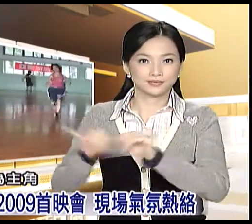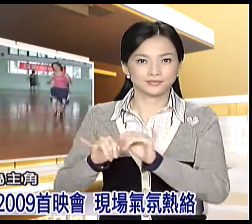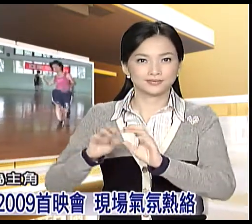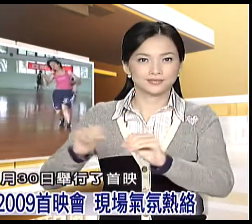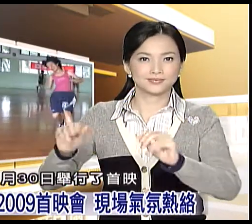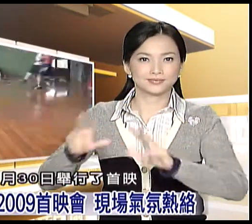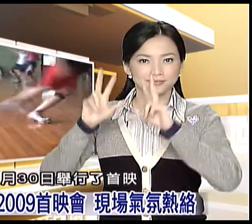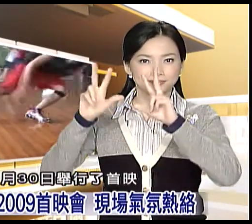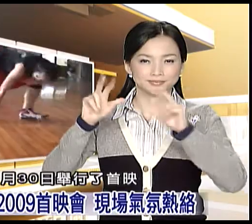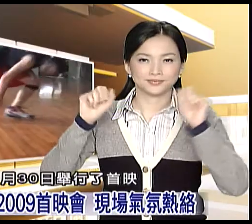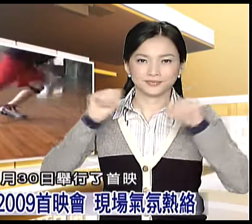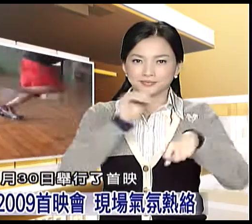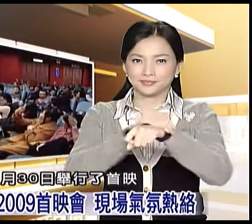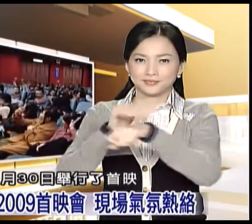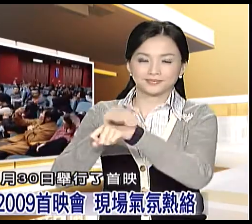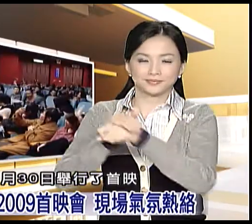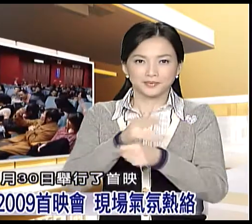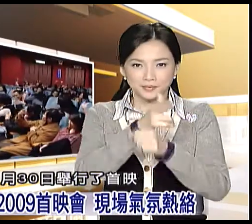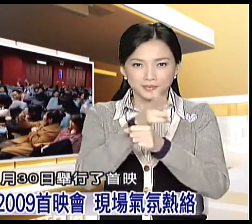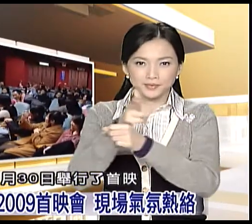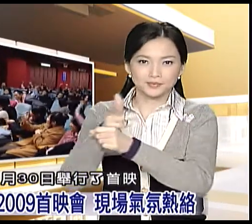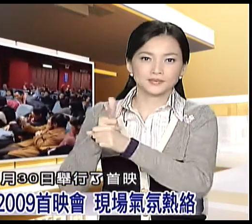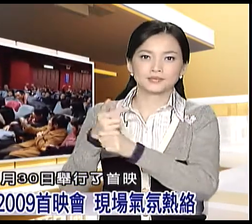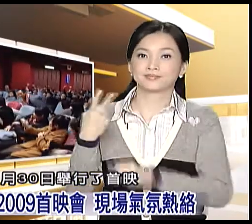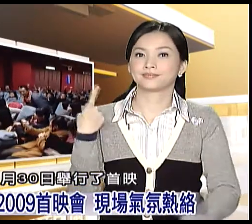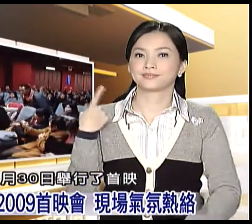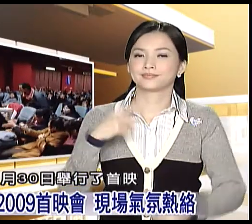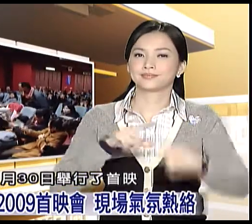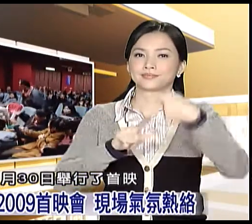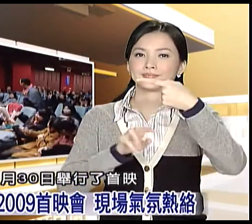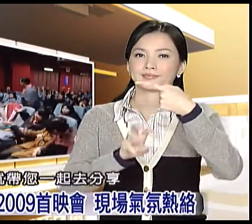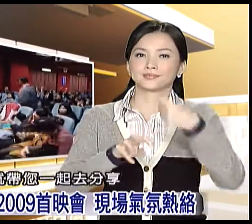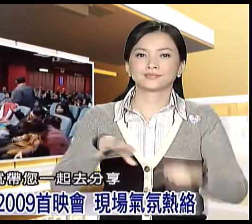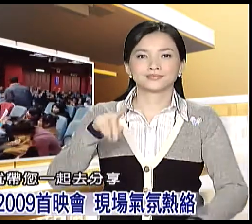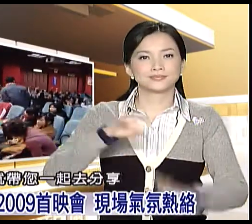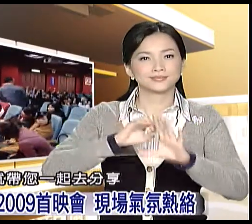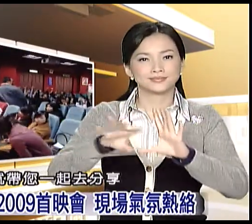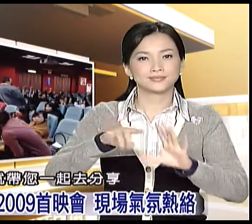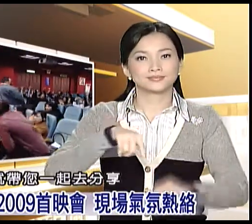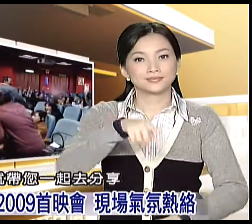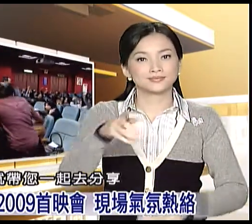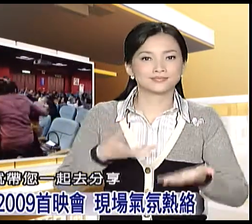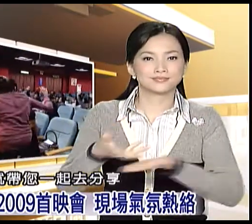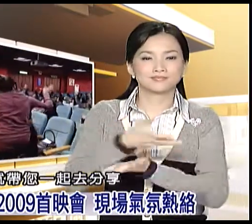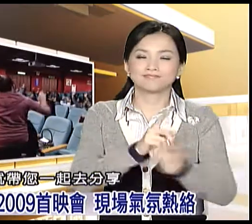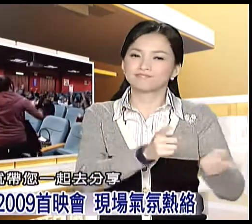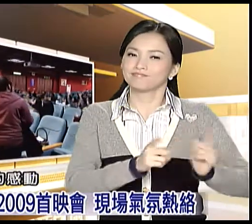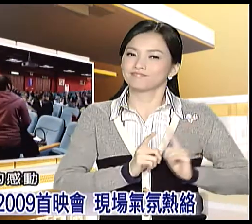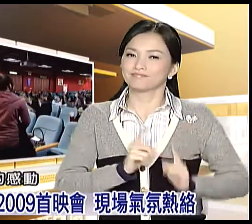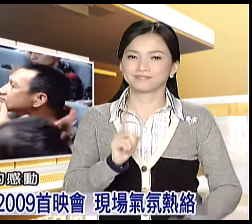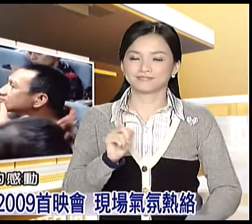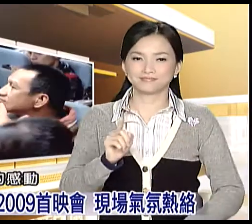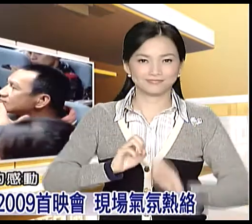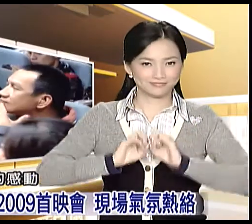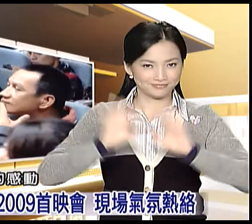角。前天1月30号举行了首映，现在就带您一起去分享他们的感动。